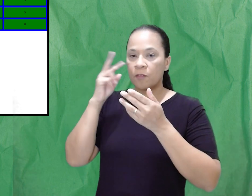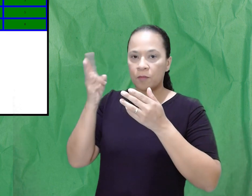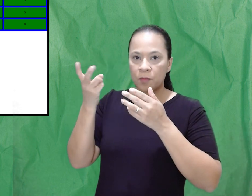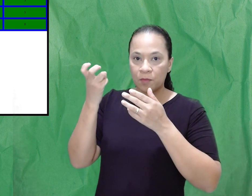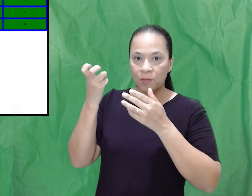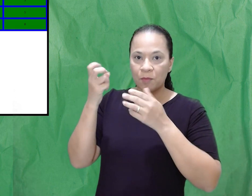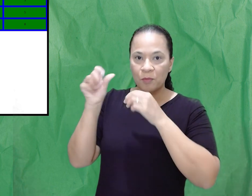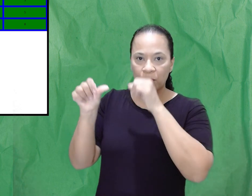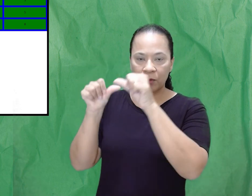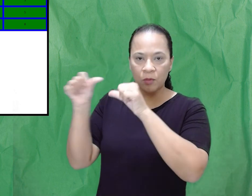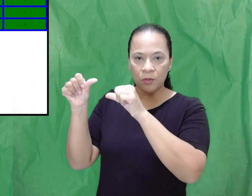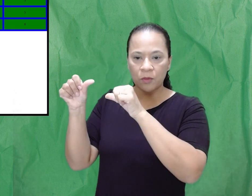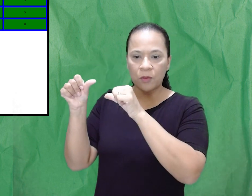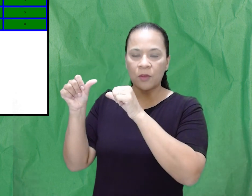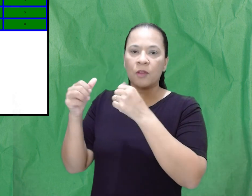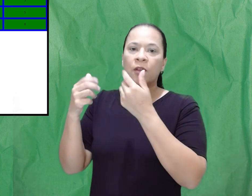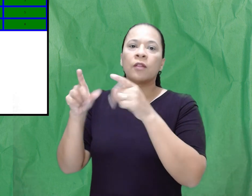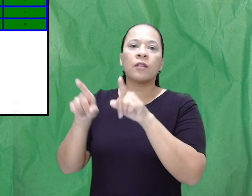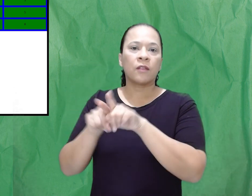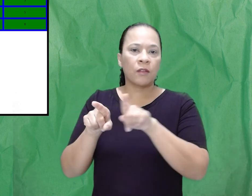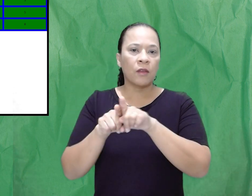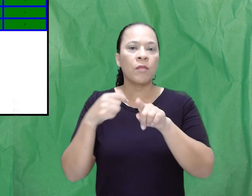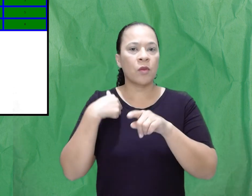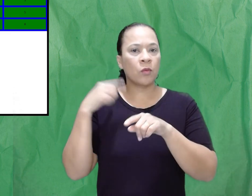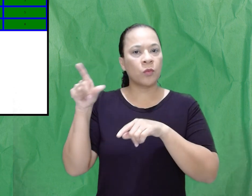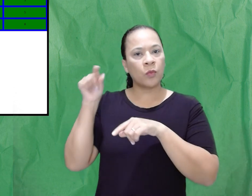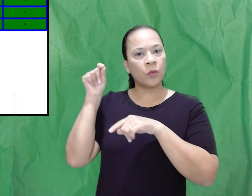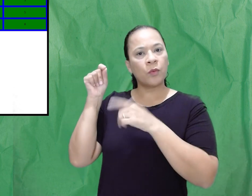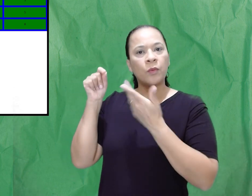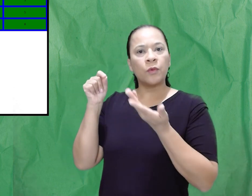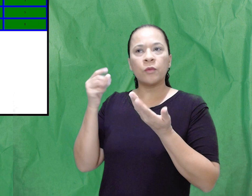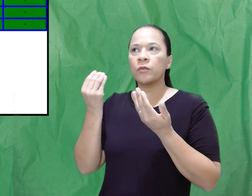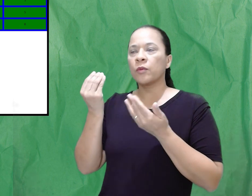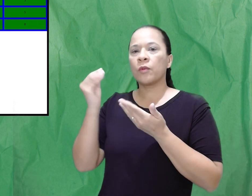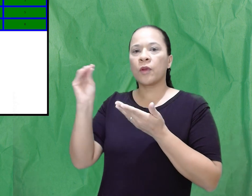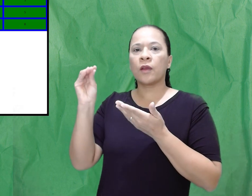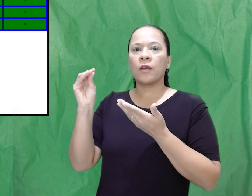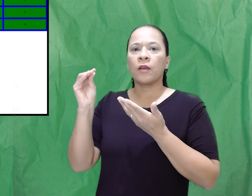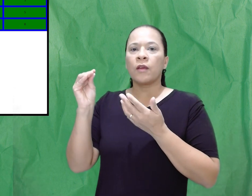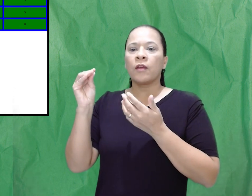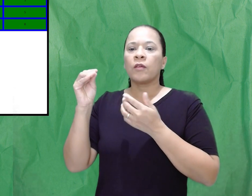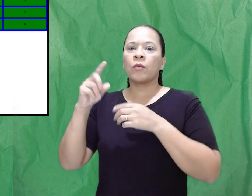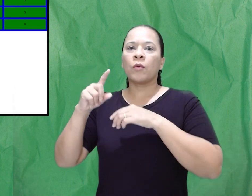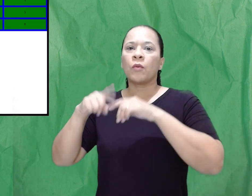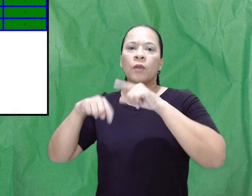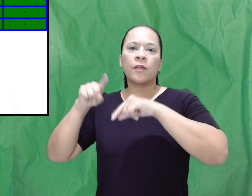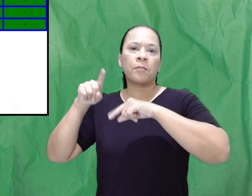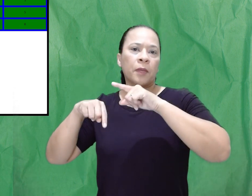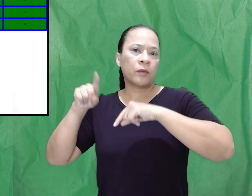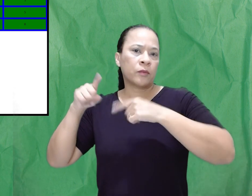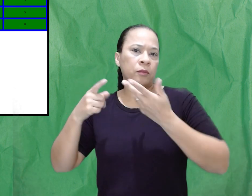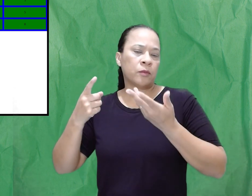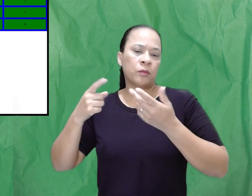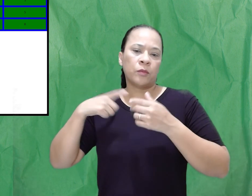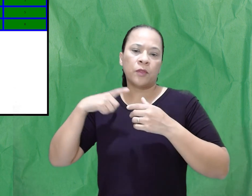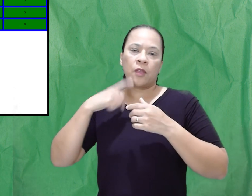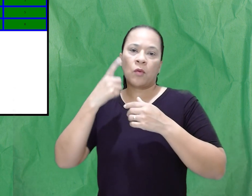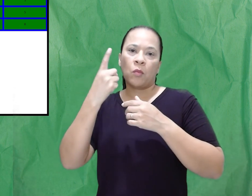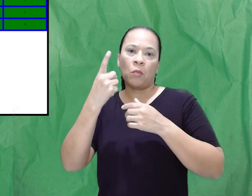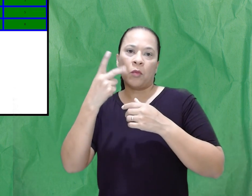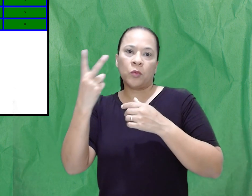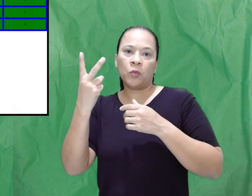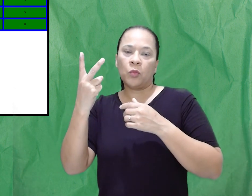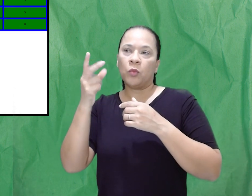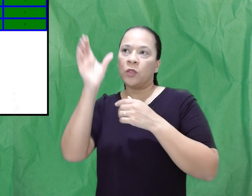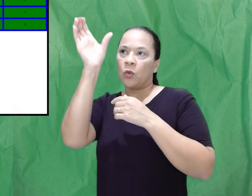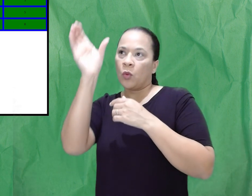Eu também tenho, eu defino que um elemento vai ocupar mais de uma coluna ou linha dessa forma.